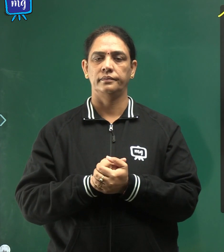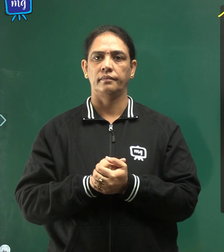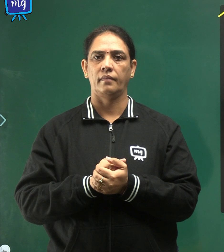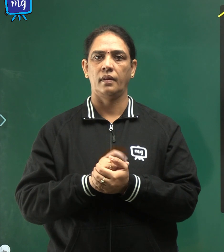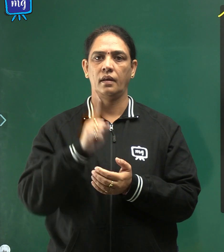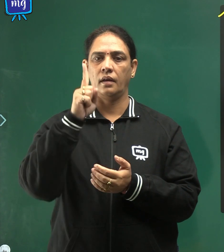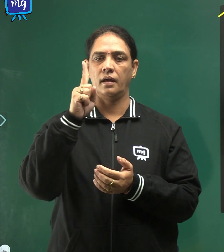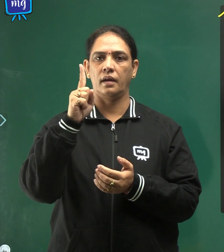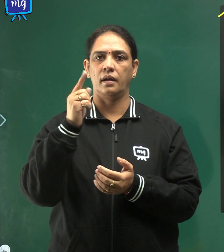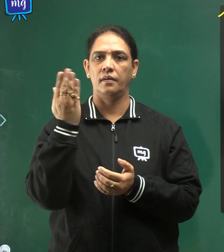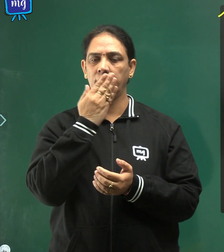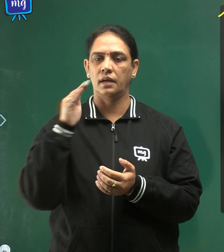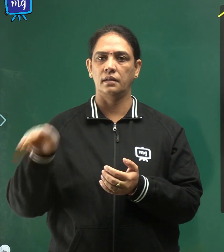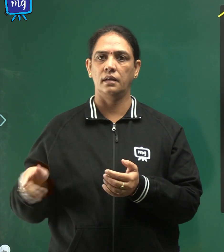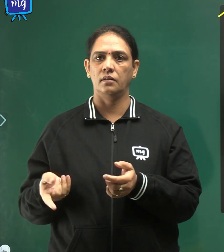एक विद्यार्थी द्वारा